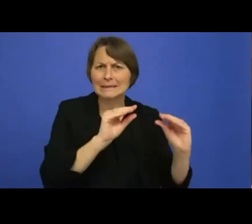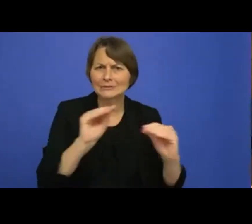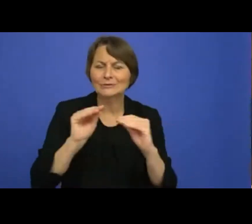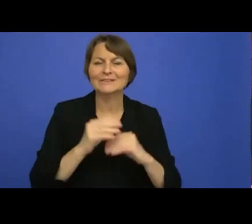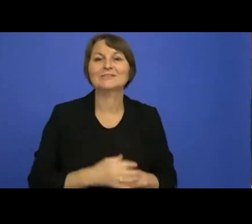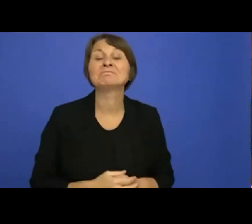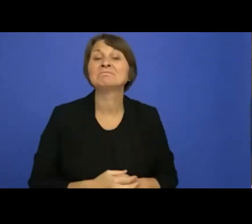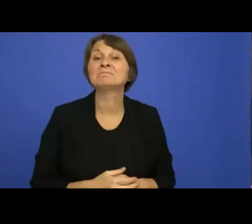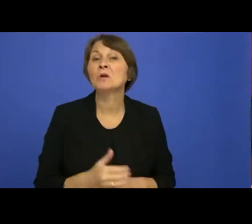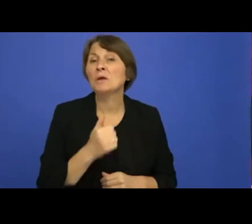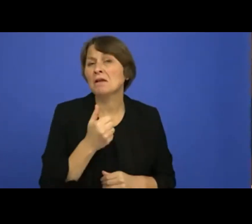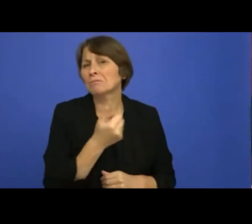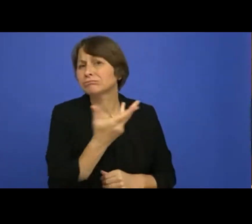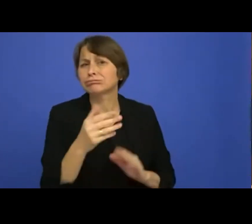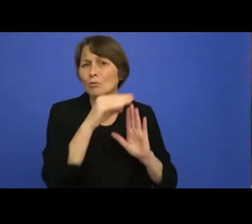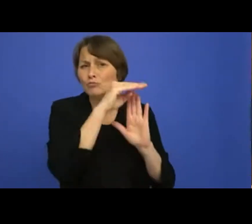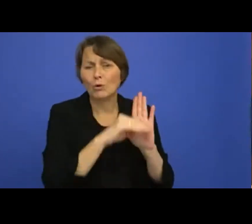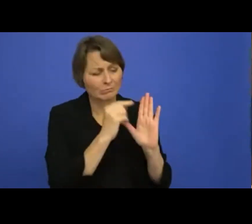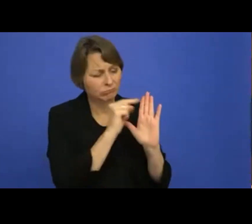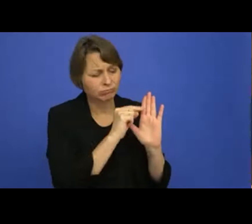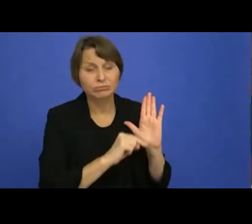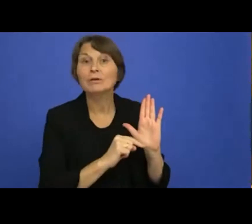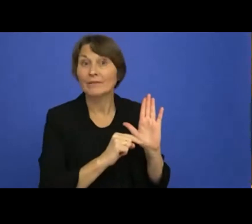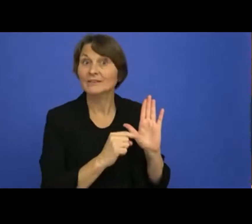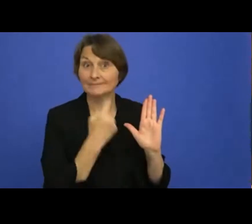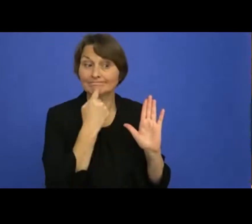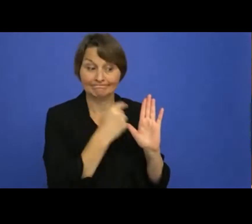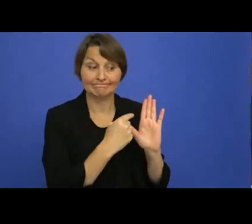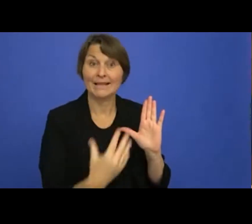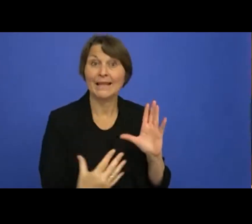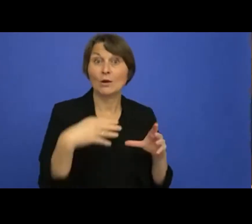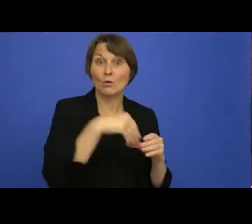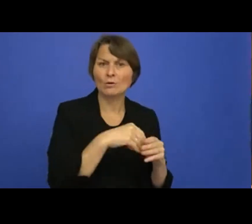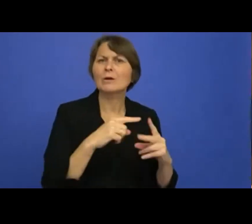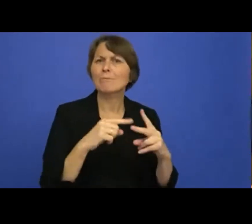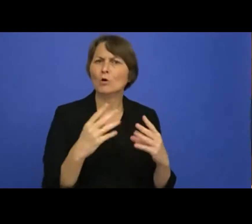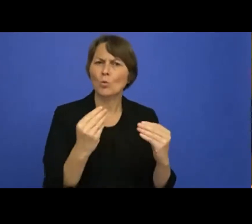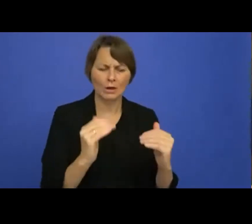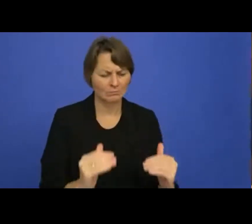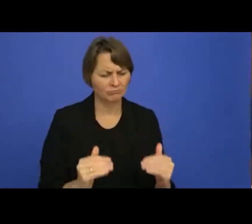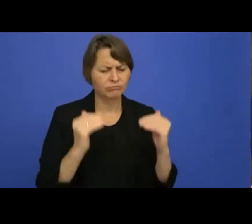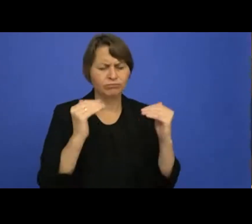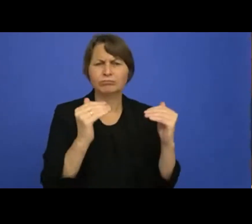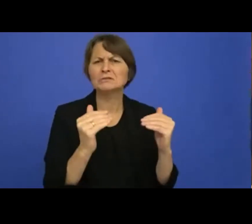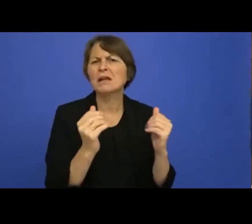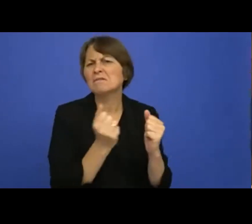enfance. Nous avons toutes sortes de programmes qui sont conçus pour être inclusifs et promouvoir une éducation de qualité.